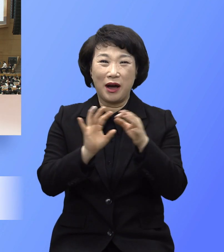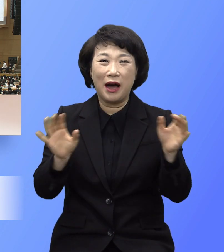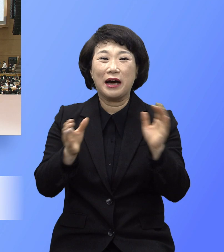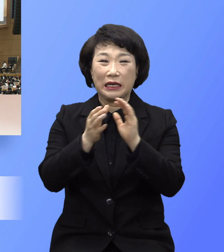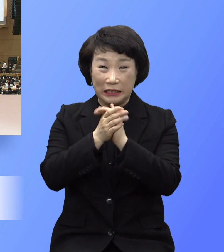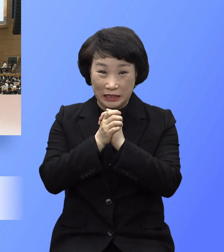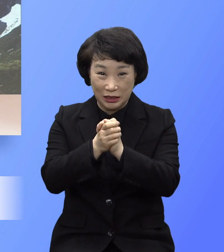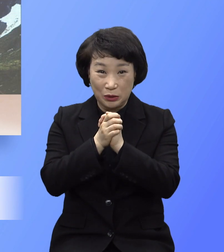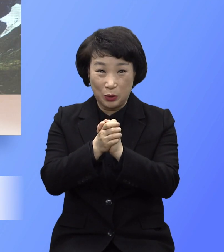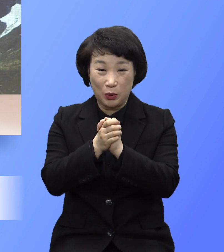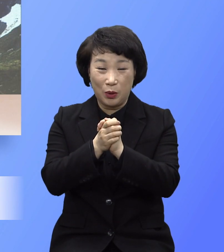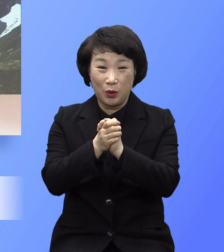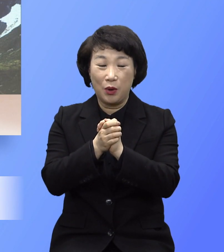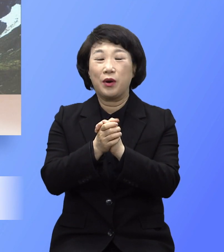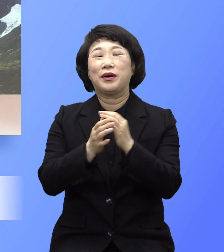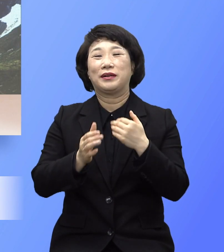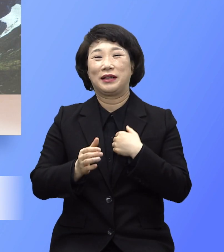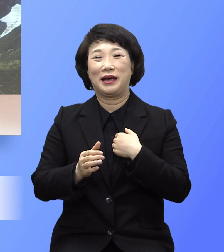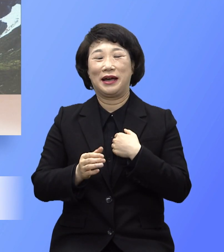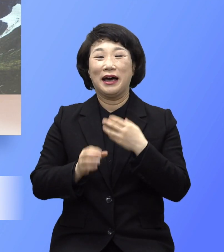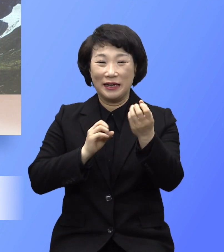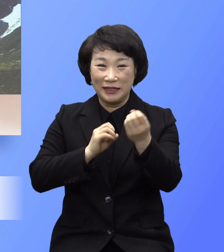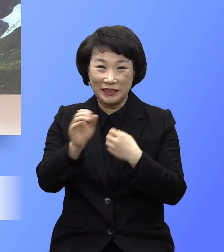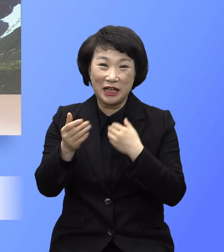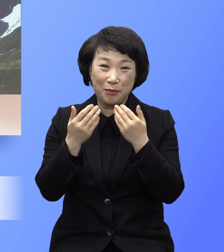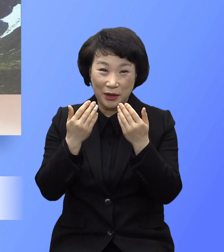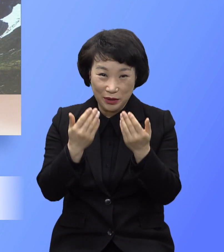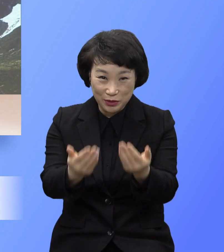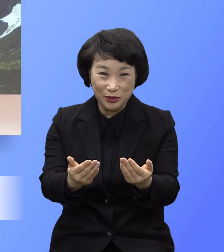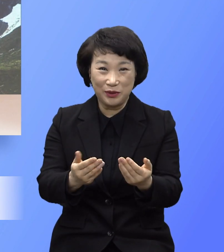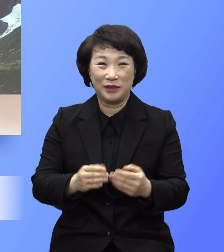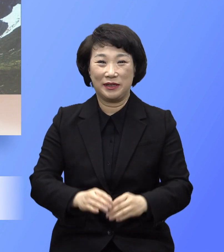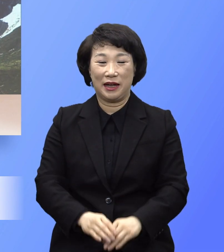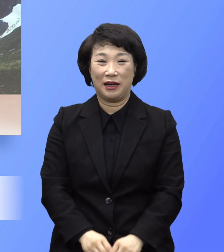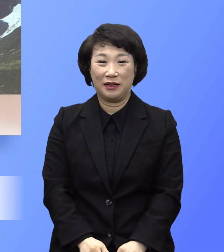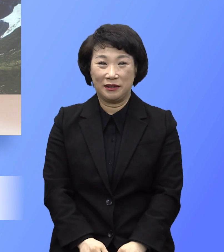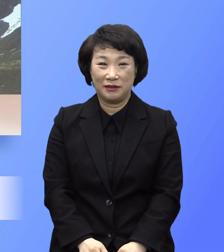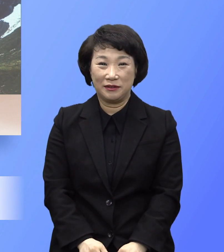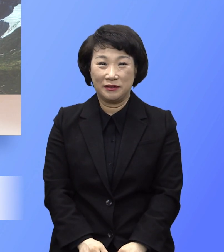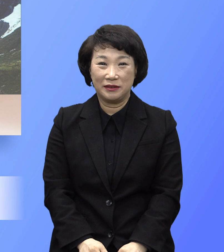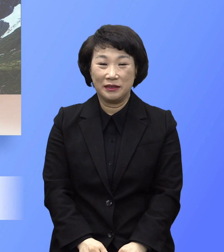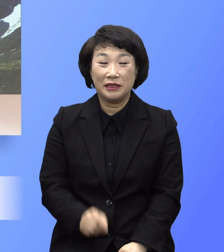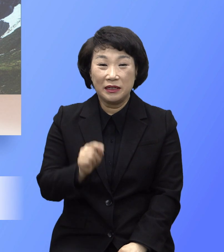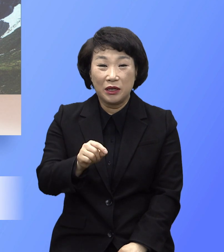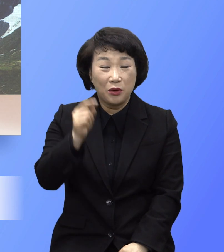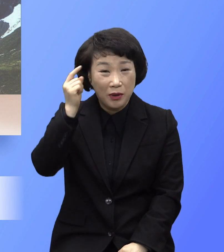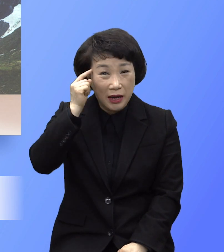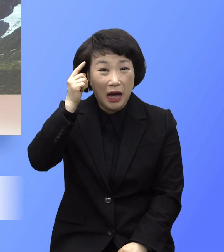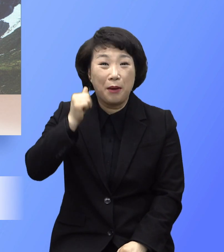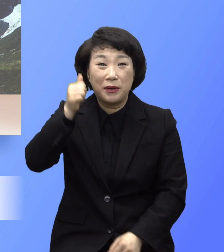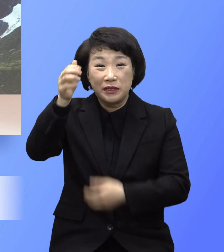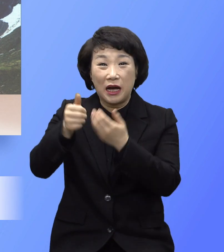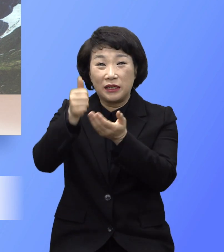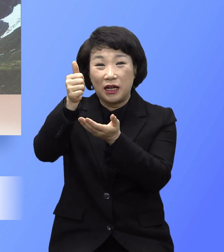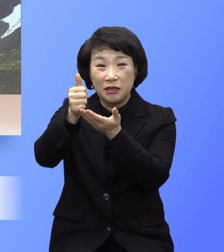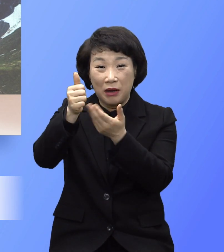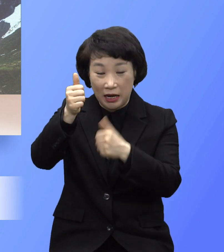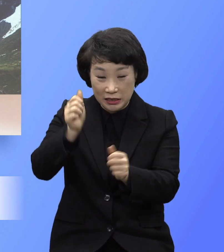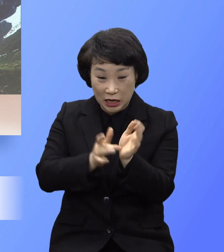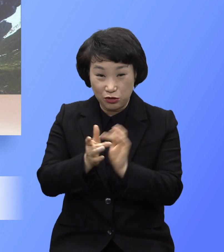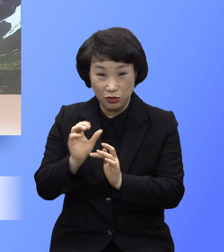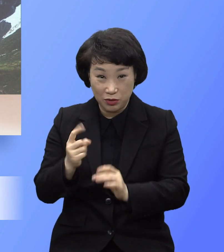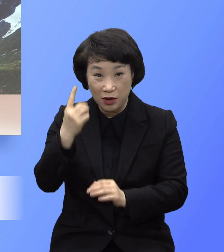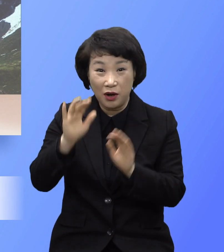무엇을 구하든지 내가 시행하리니 이는 아버지로 하여금